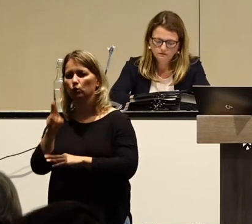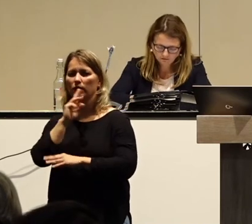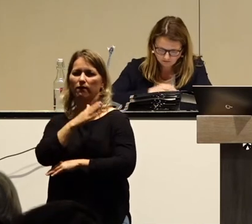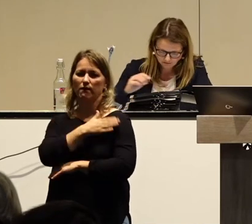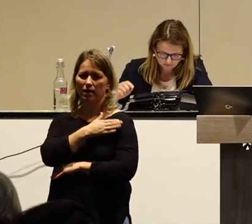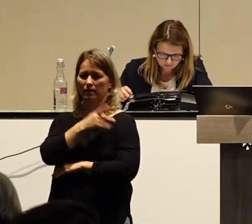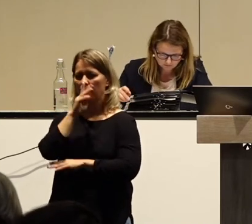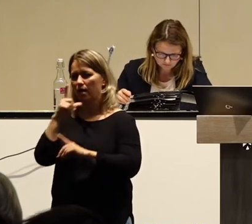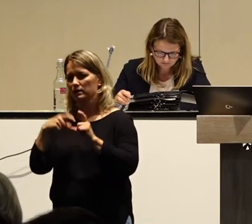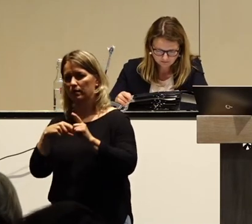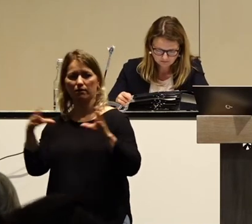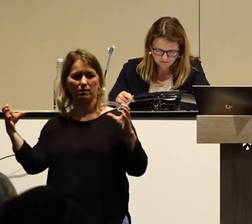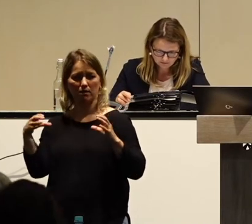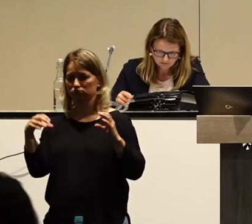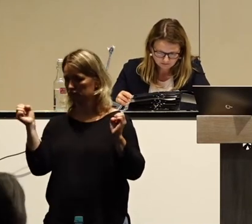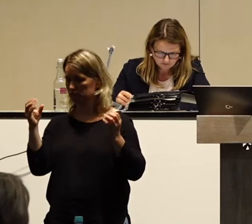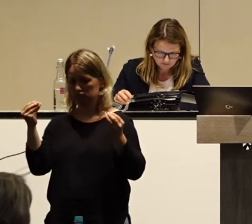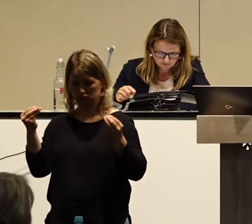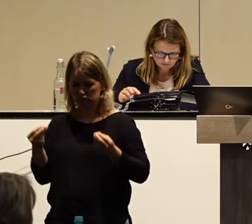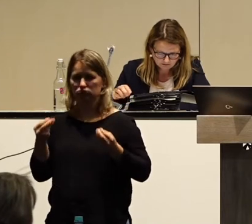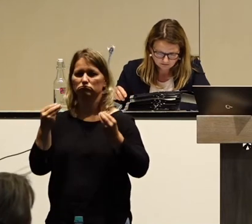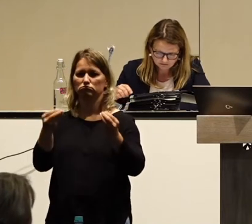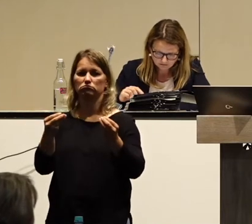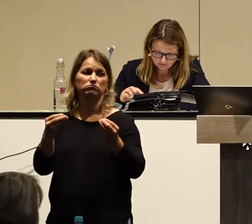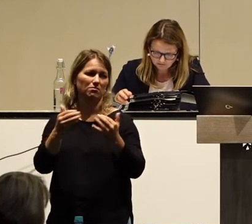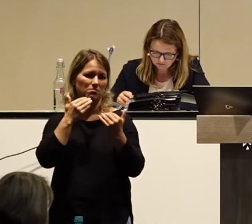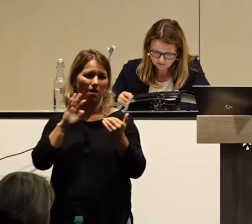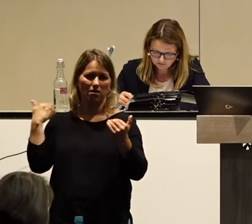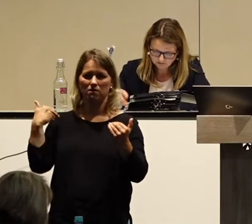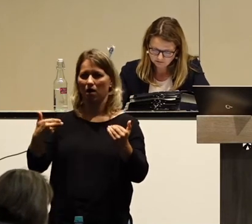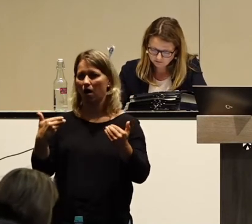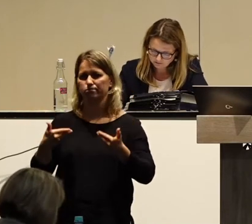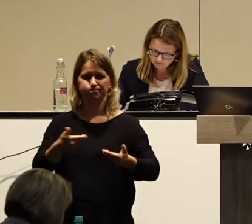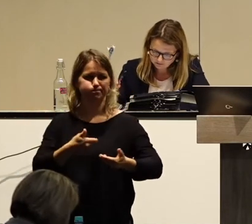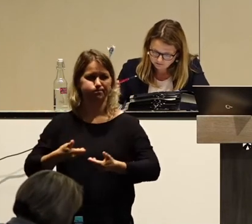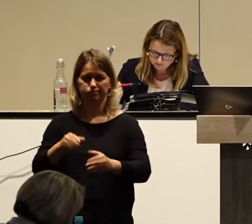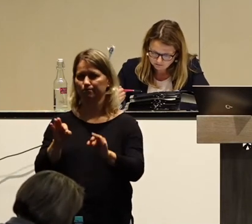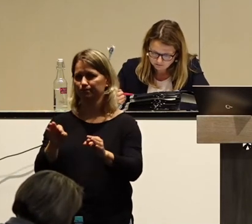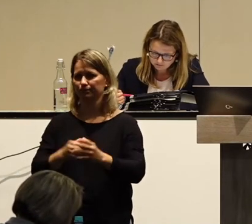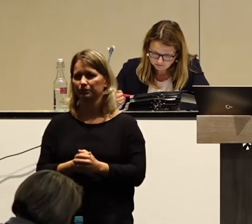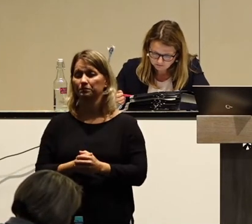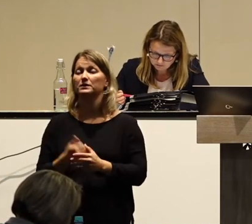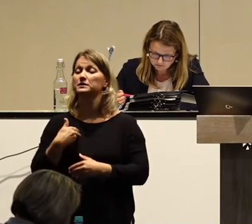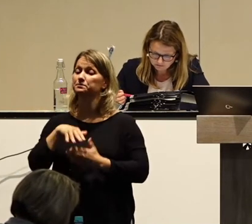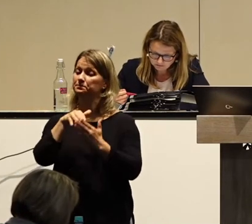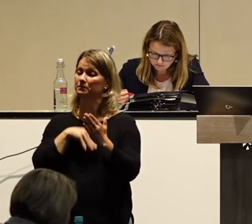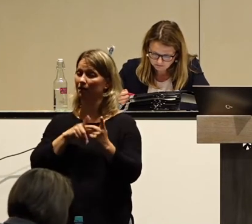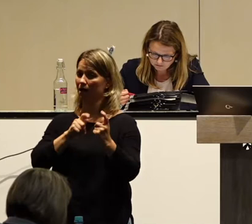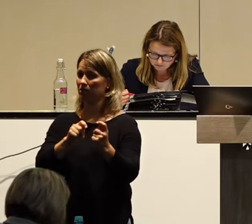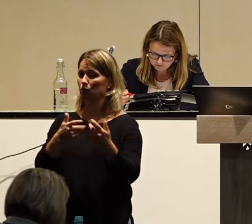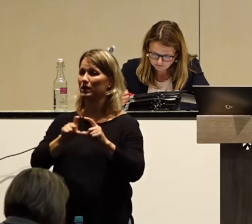Linken und SPD gemeinsam verständigen konnten. Auch hier herzlichen Dank für die konstruktive Zusammenarbeit. Wir haben einen Antrag gestellt zum